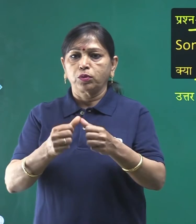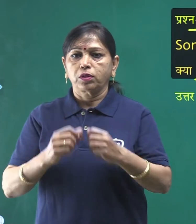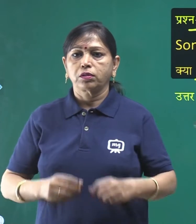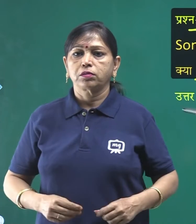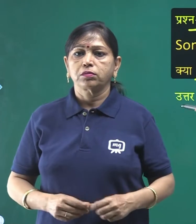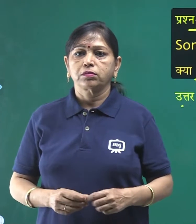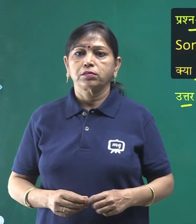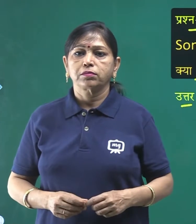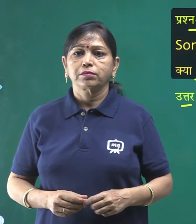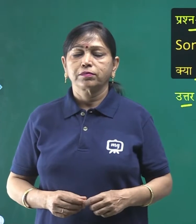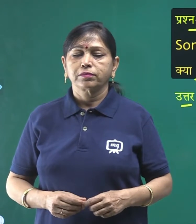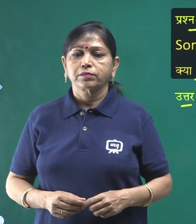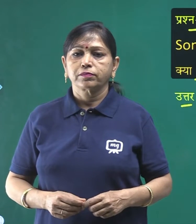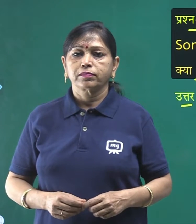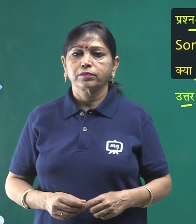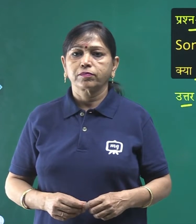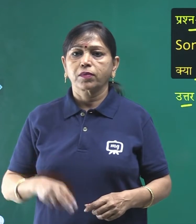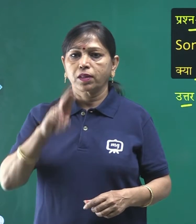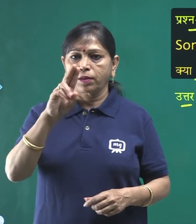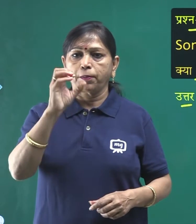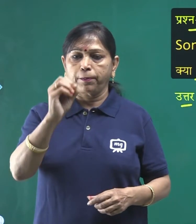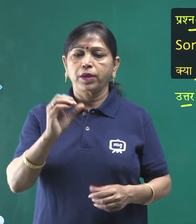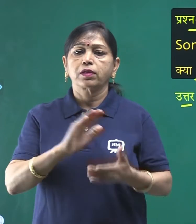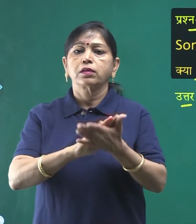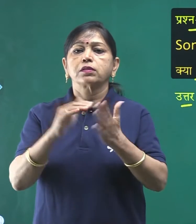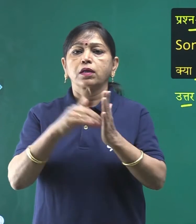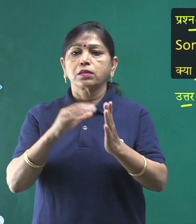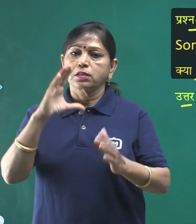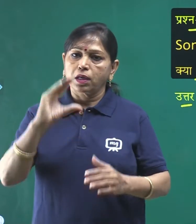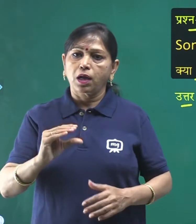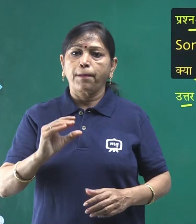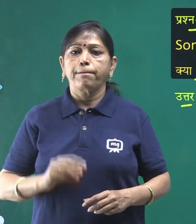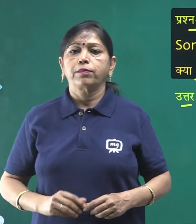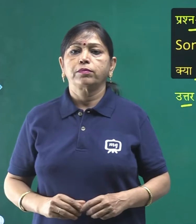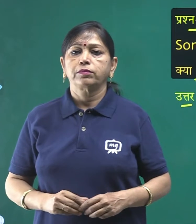उत्तर, 20 हर्ट्ज से कम।